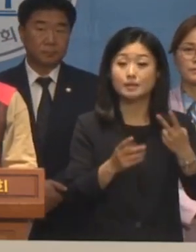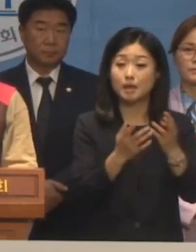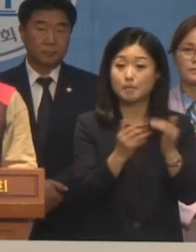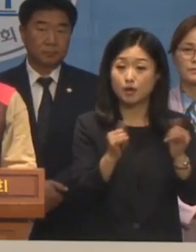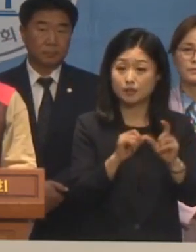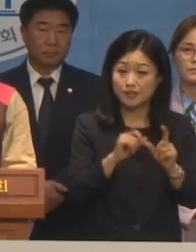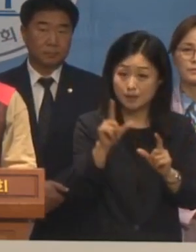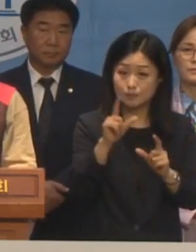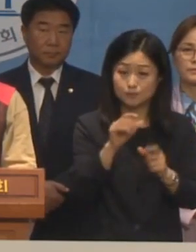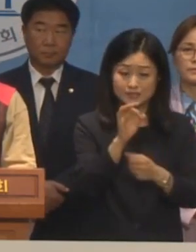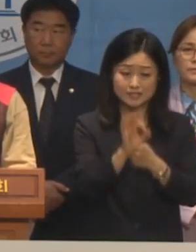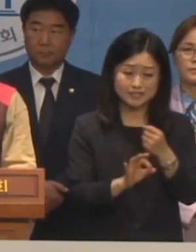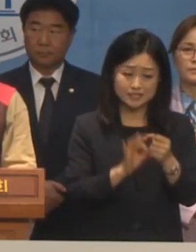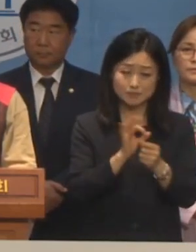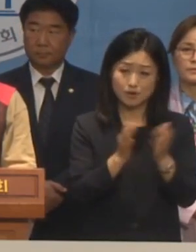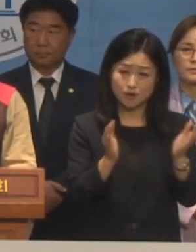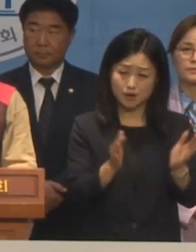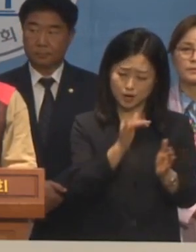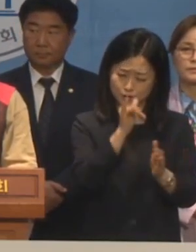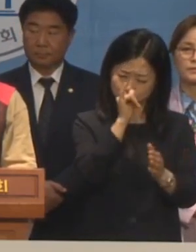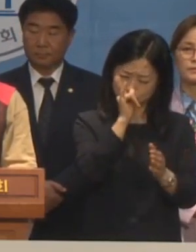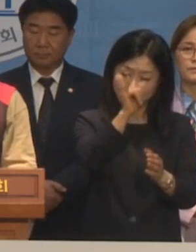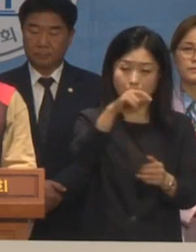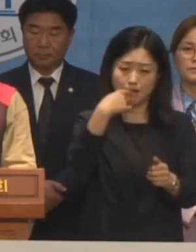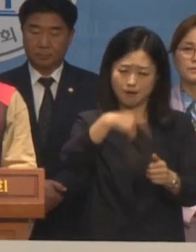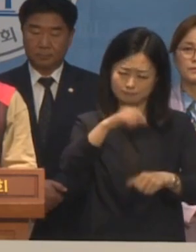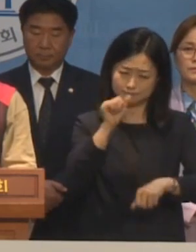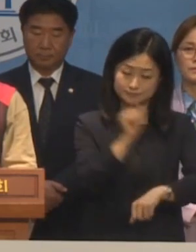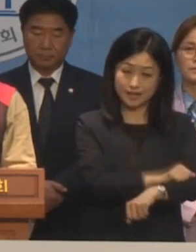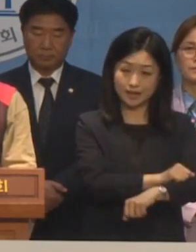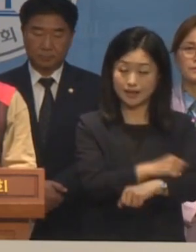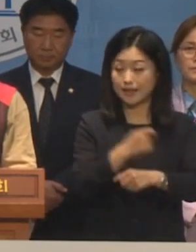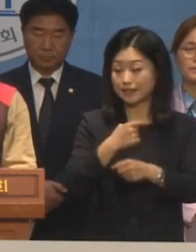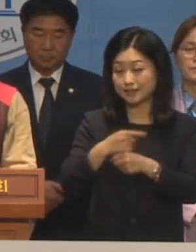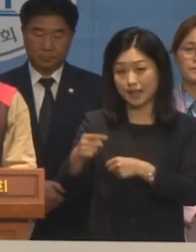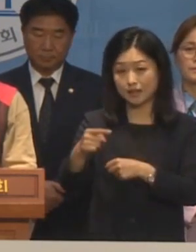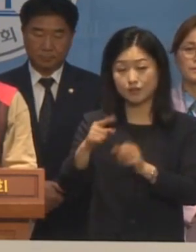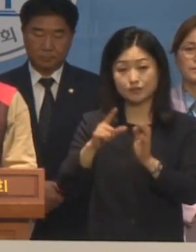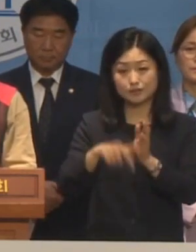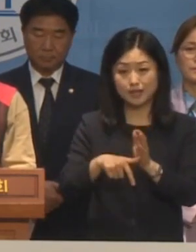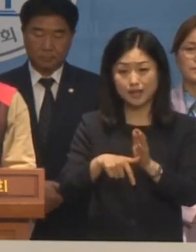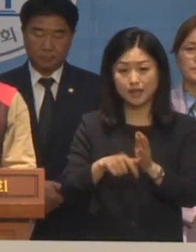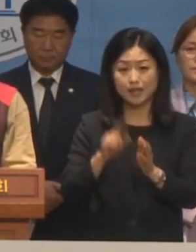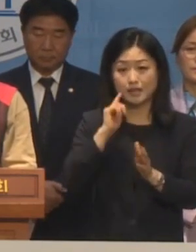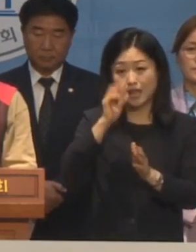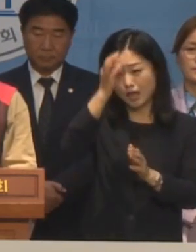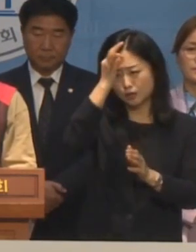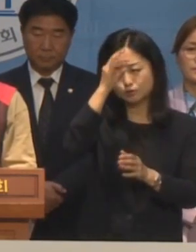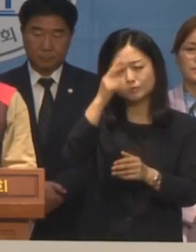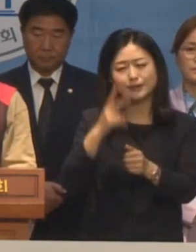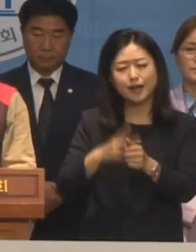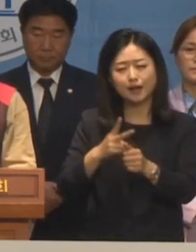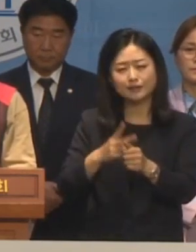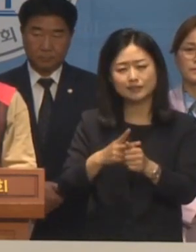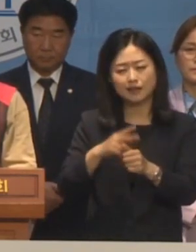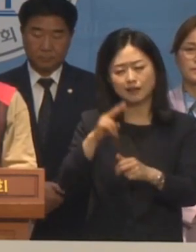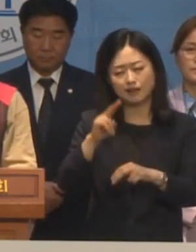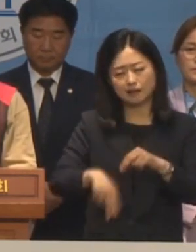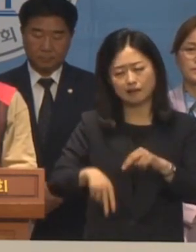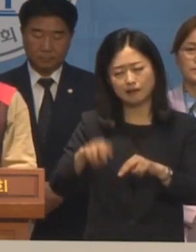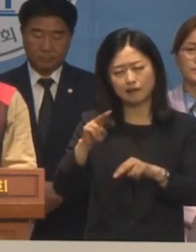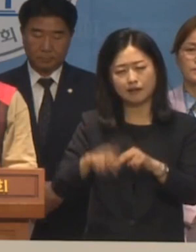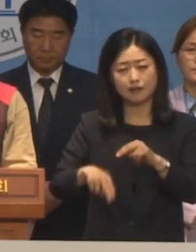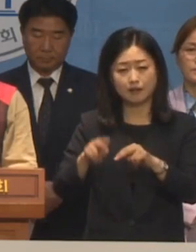대부분 10년이 넘는 인재들입니다. 내년 25년에는 얼마나 많은 예술 강사들이 학교를 떠날까요?